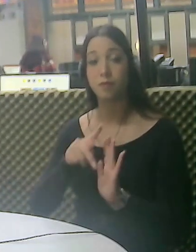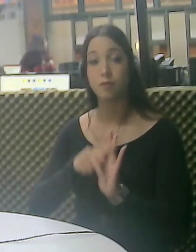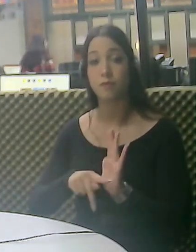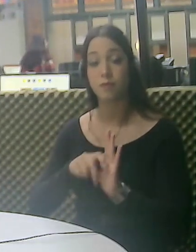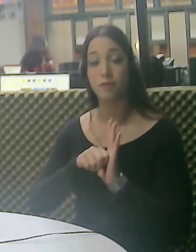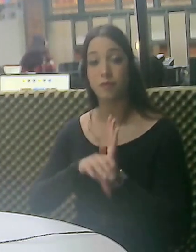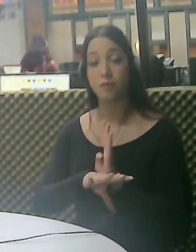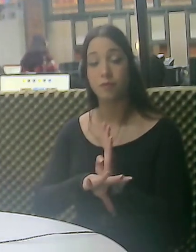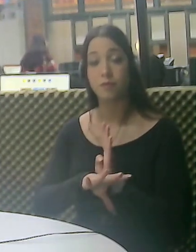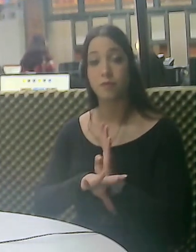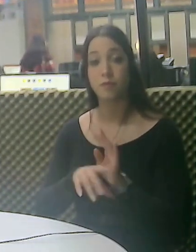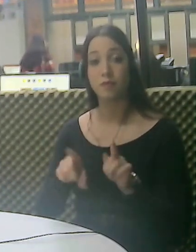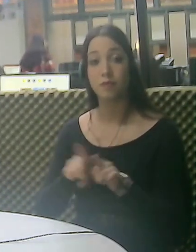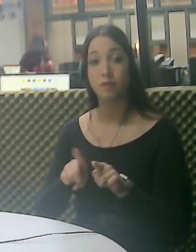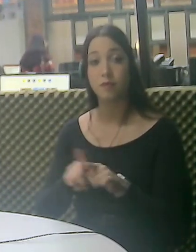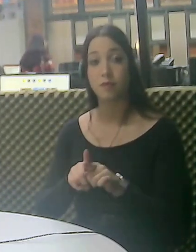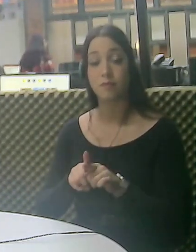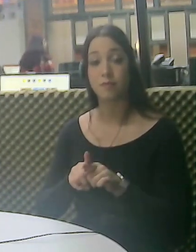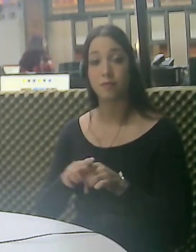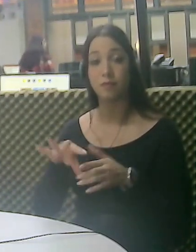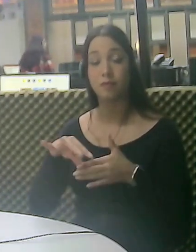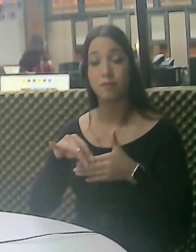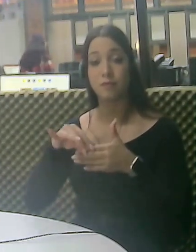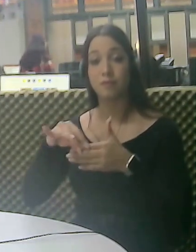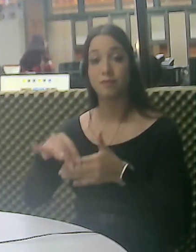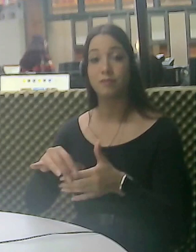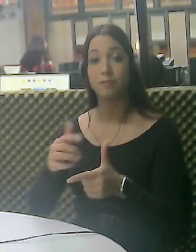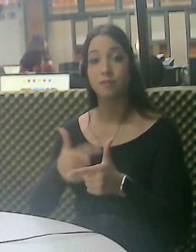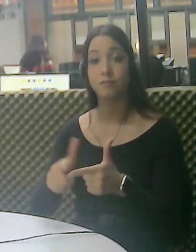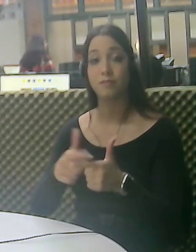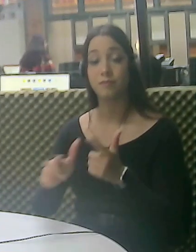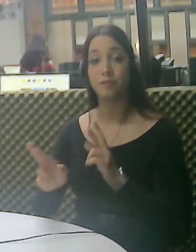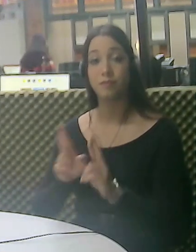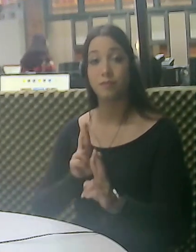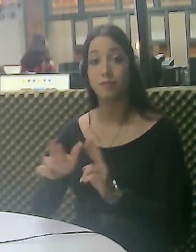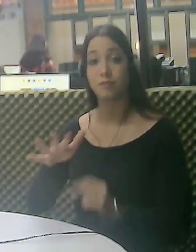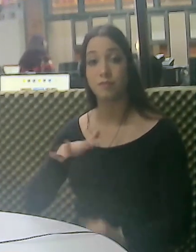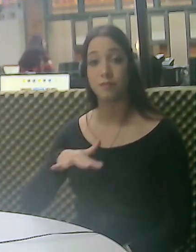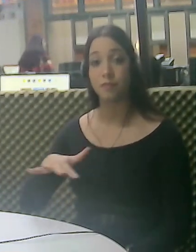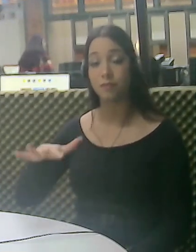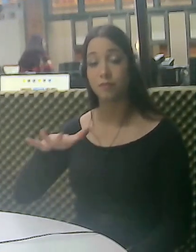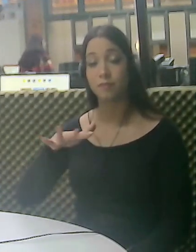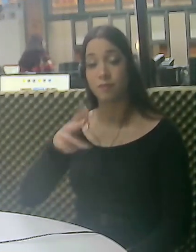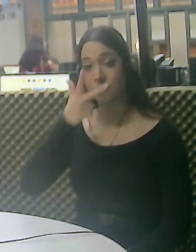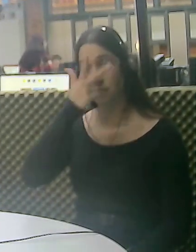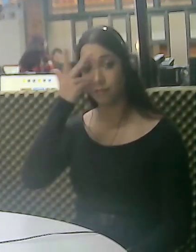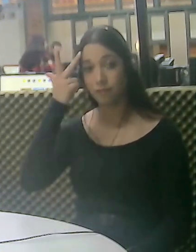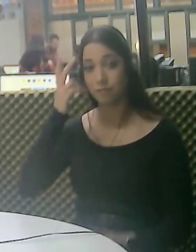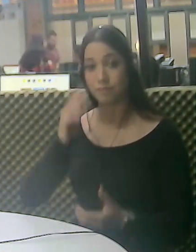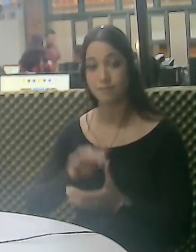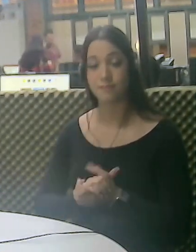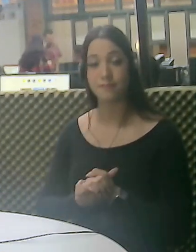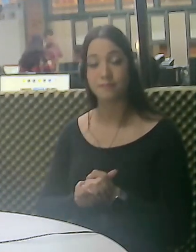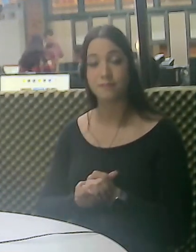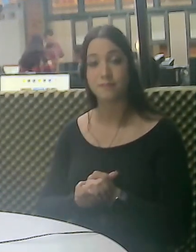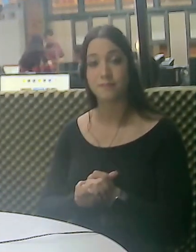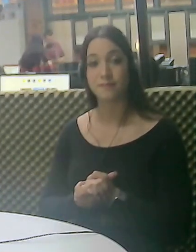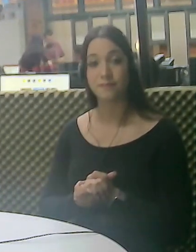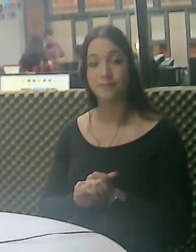e benefícios, além de fornecimento de encaminhamentos para solucionar demandas que são apresentadas pelos moradores.